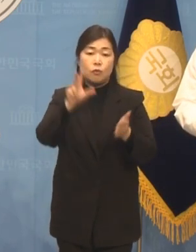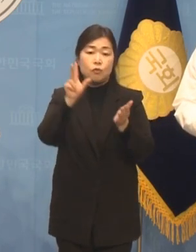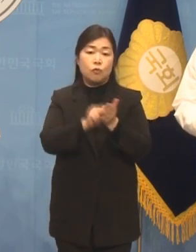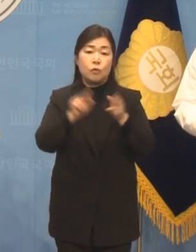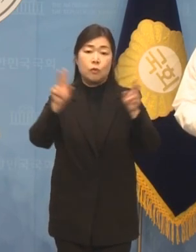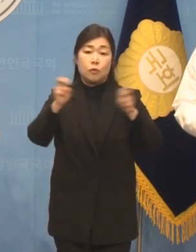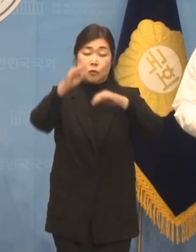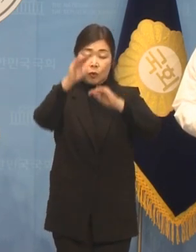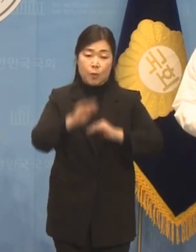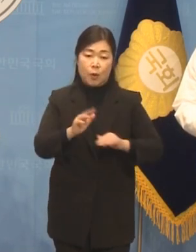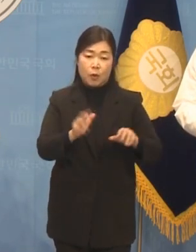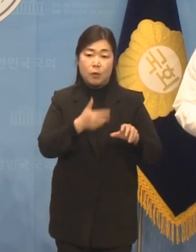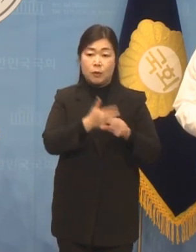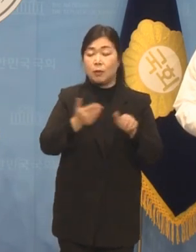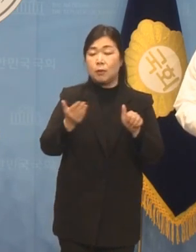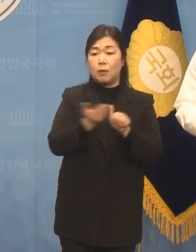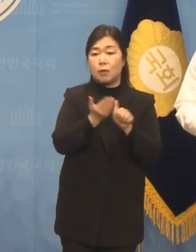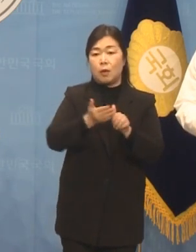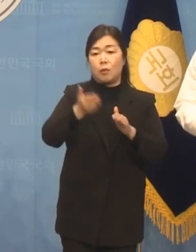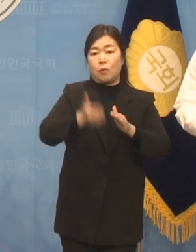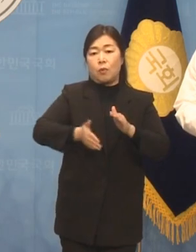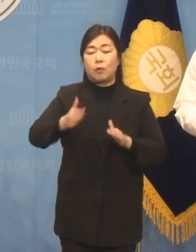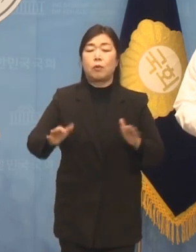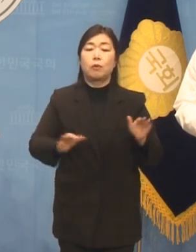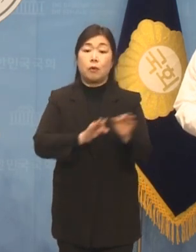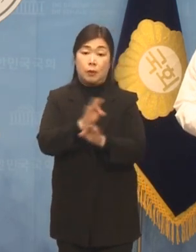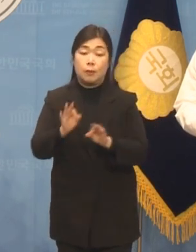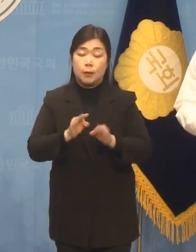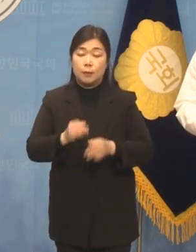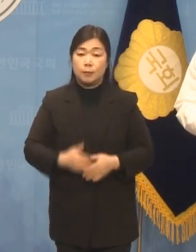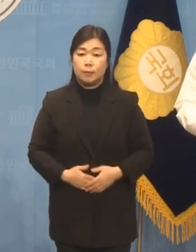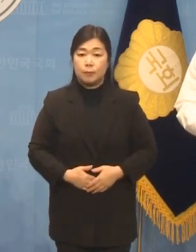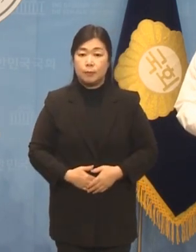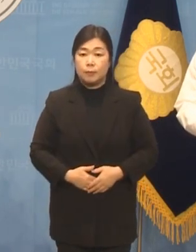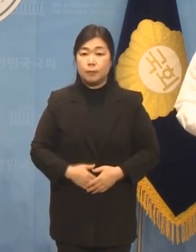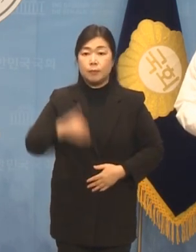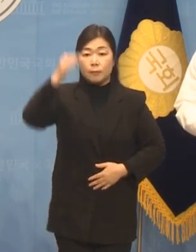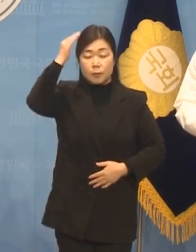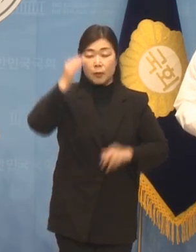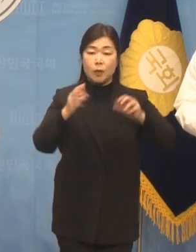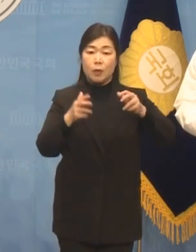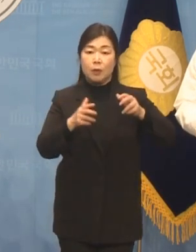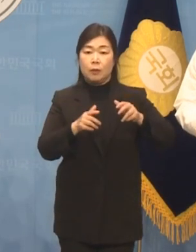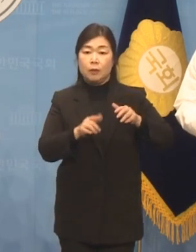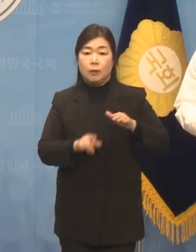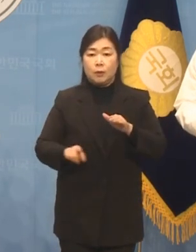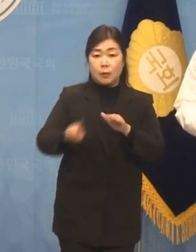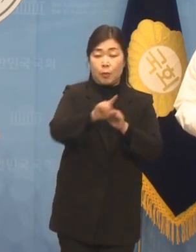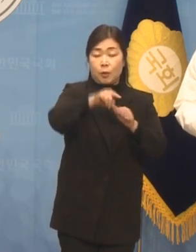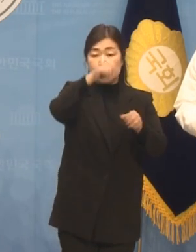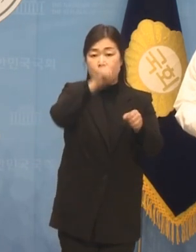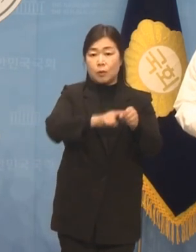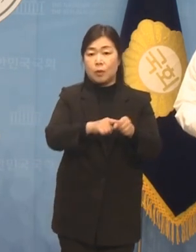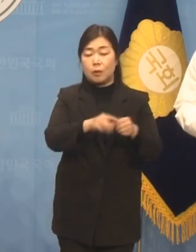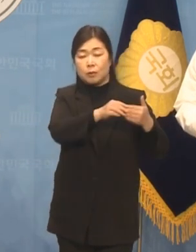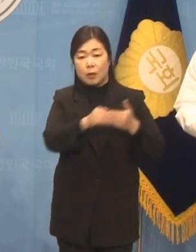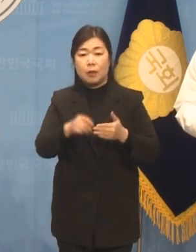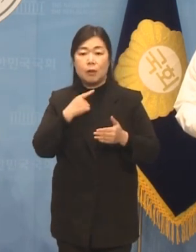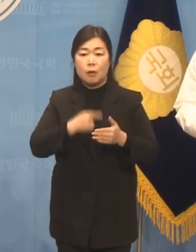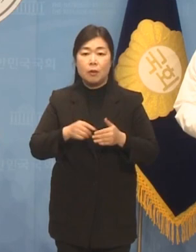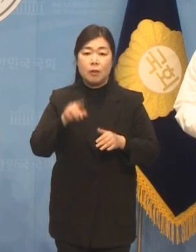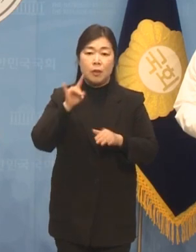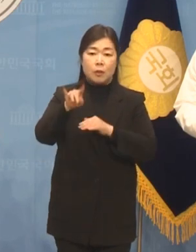혁신성장과 공정경제인데요. 대한민국의 혁신성장을 대표적으로 이끌었던 현대자동차의 우리